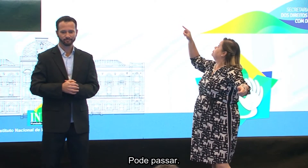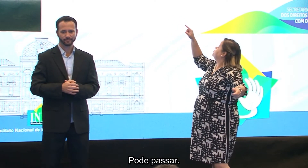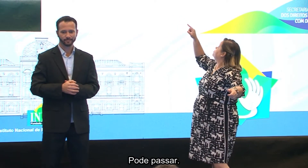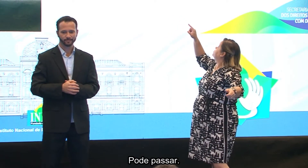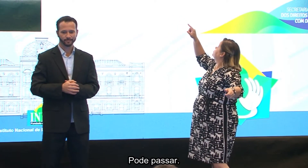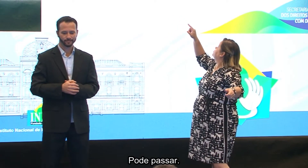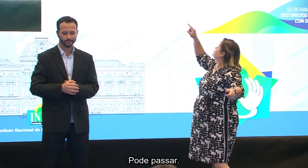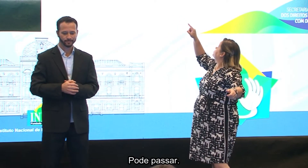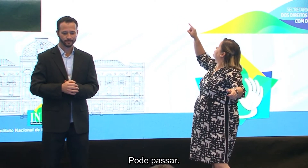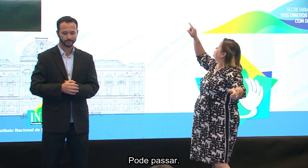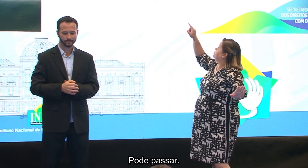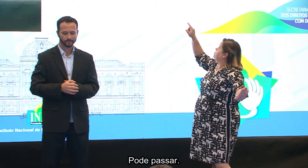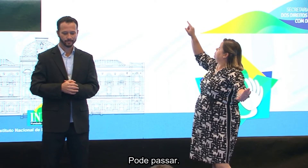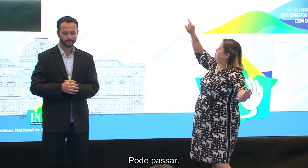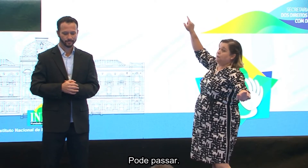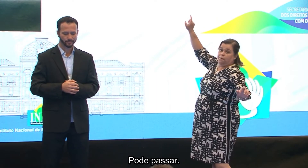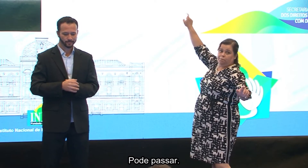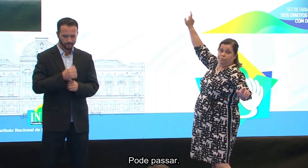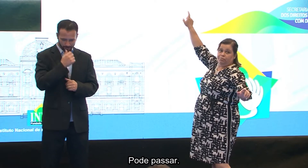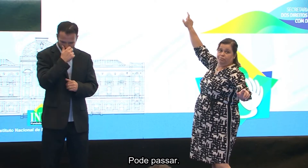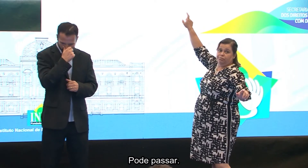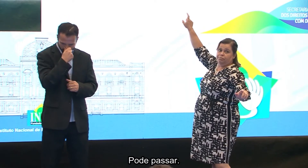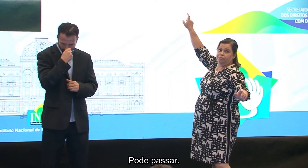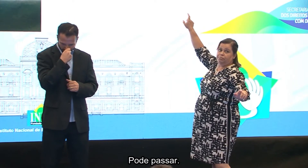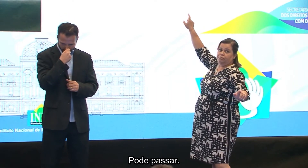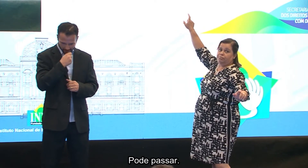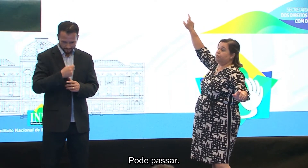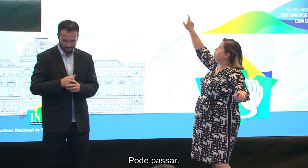Então, pode passar, pode passar. Pode passar.